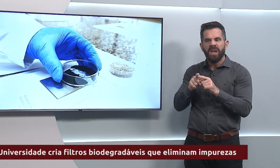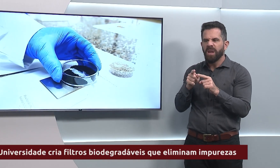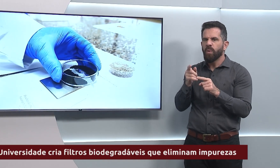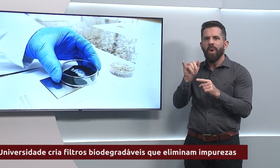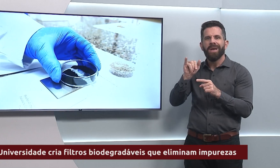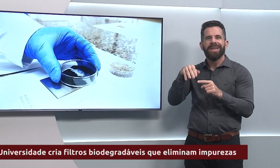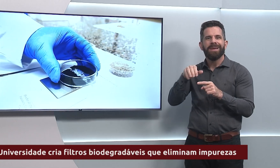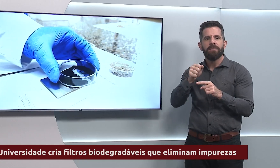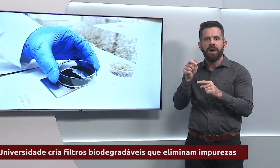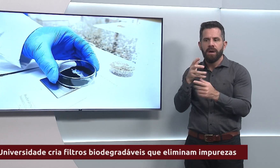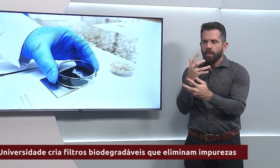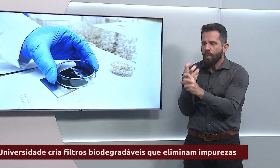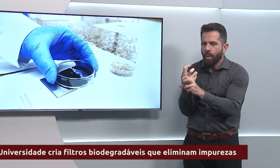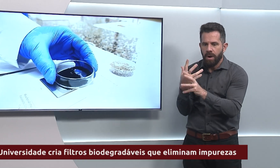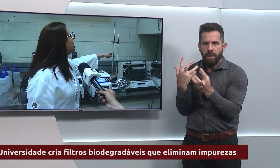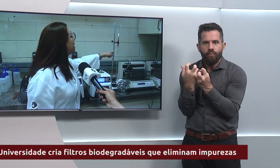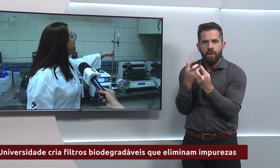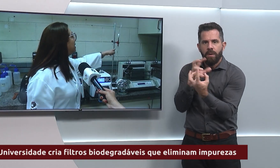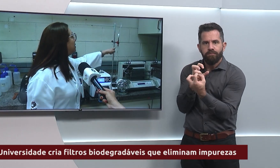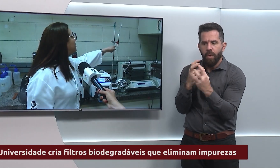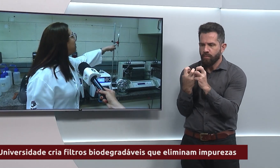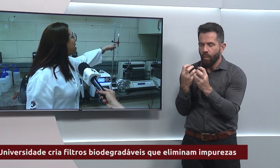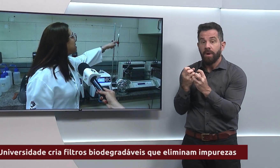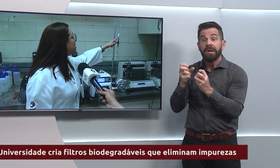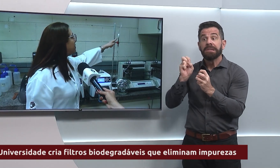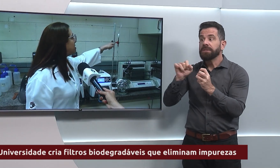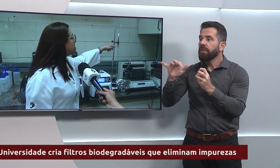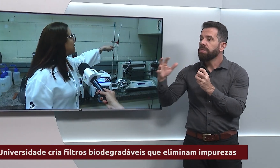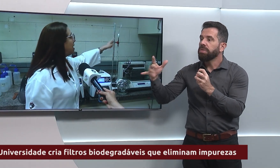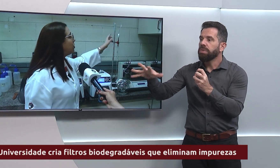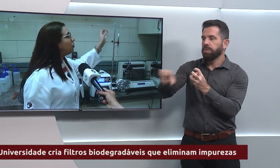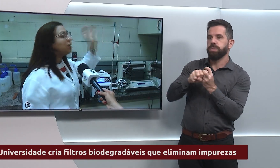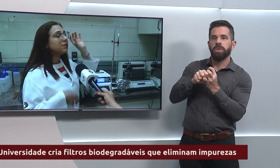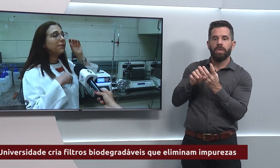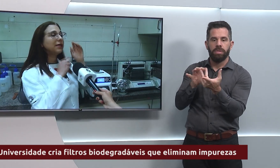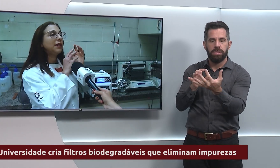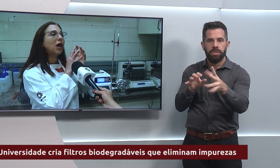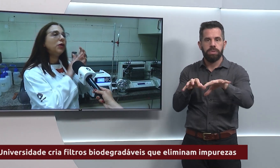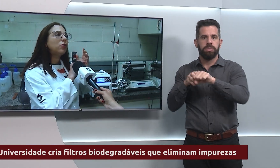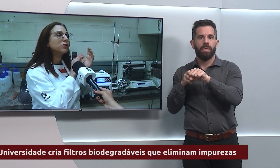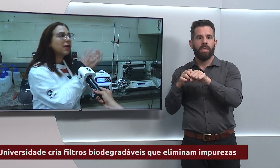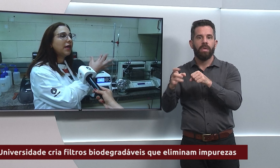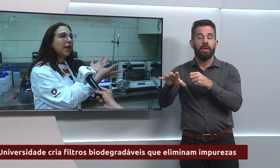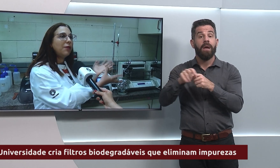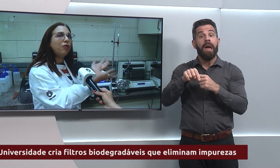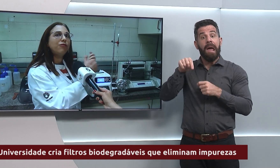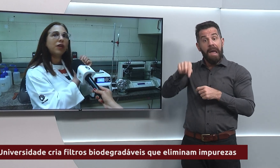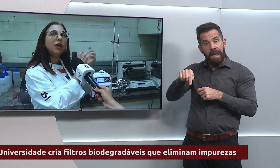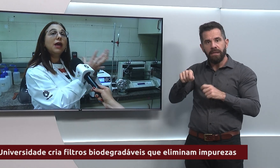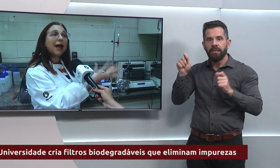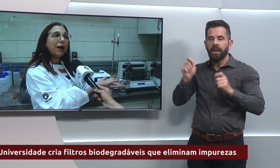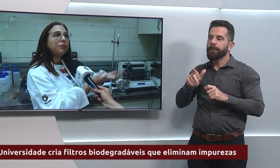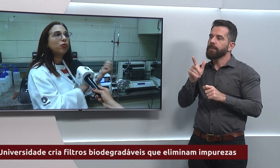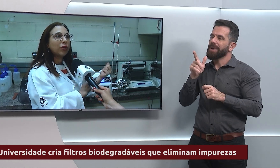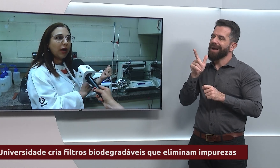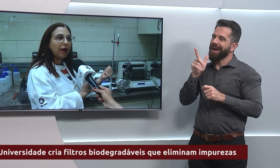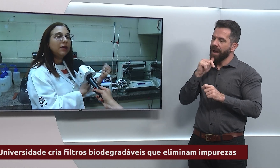a reter os poluentes. Ele passa através desse leito e esse material ele consegue remover, capturar